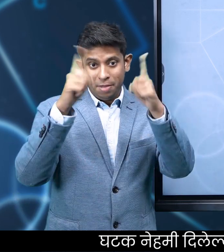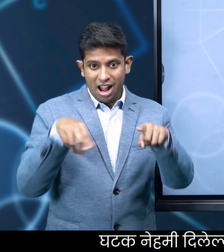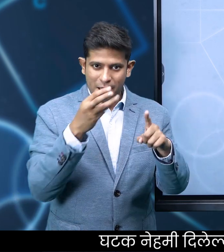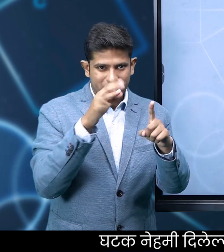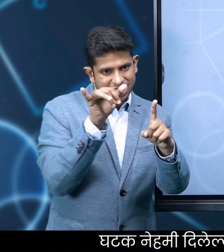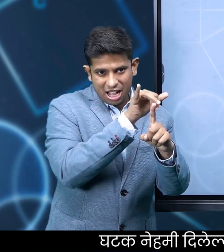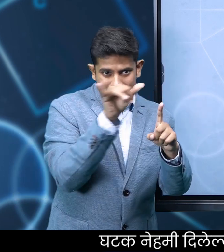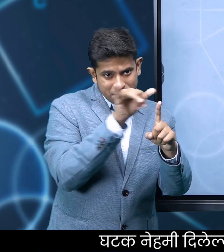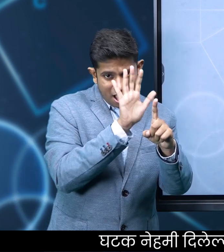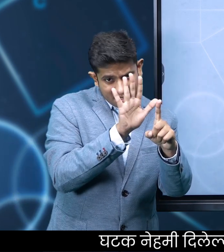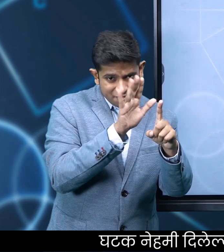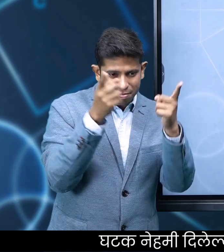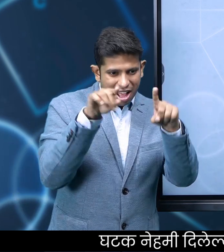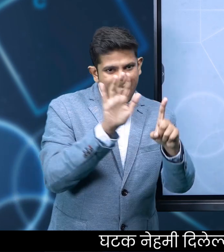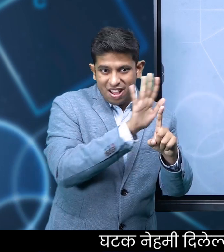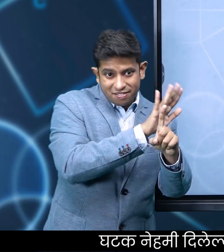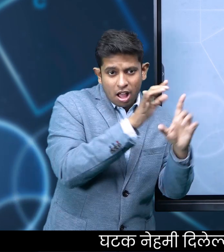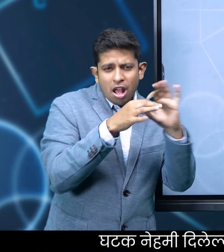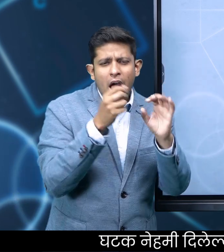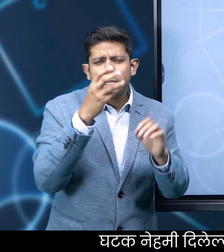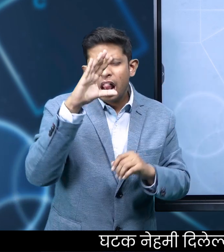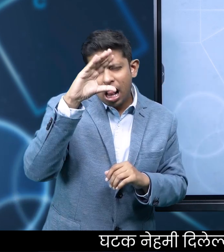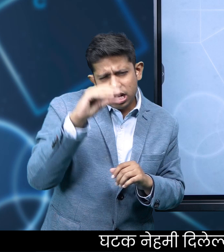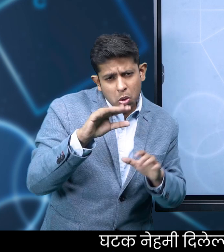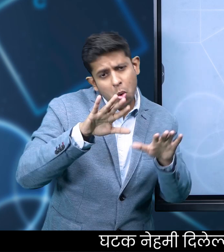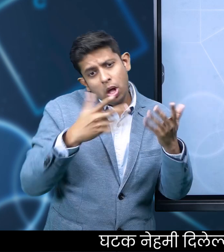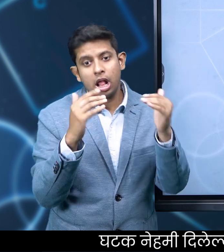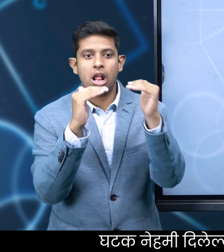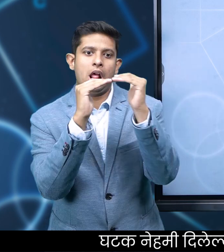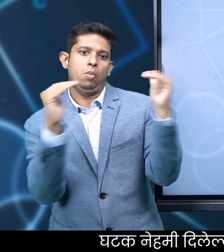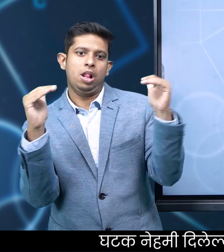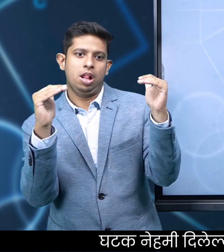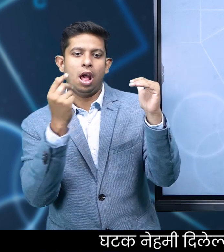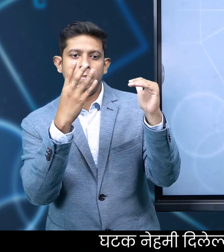घटक नेहमी दिलेल्या संख्यांपेक्षा कमी किंवा समान असतात.